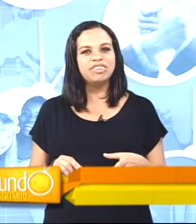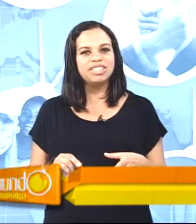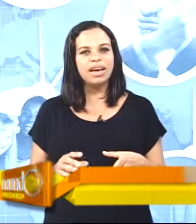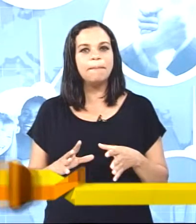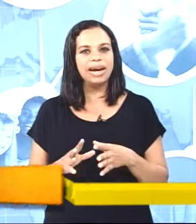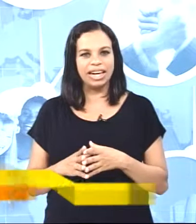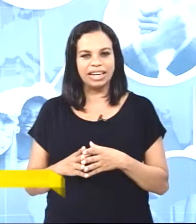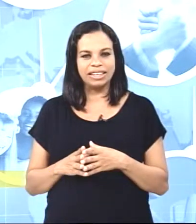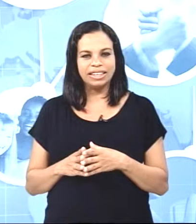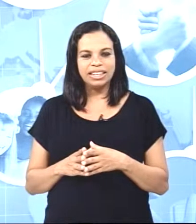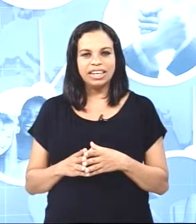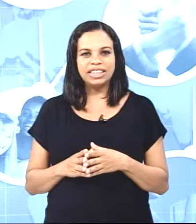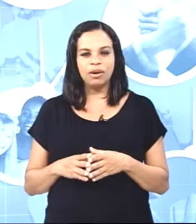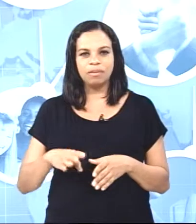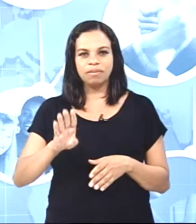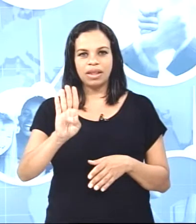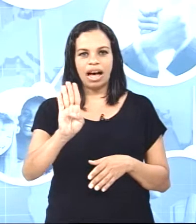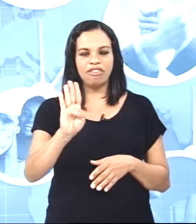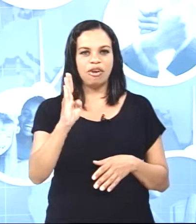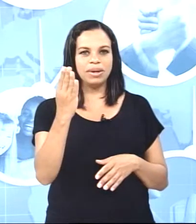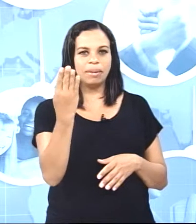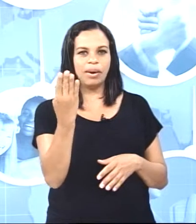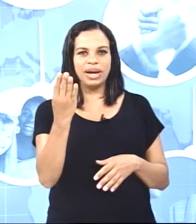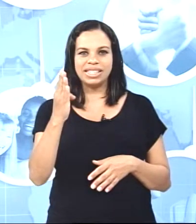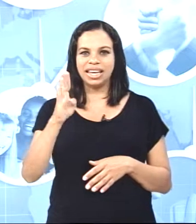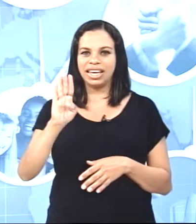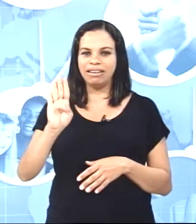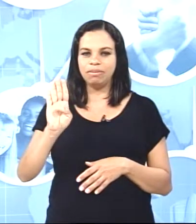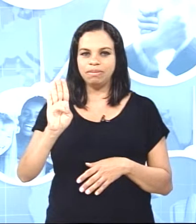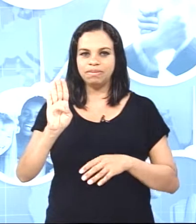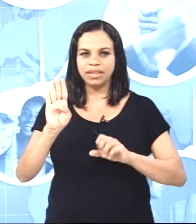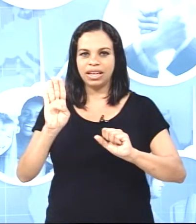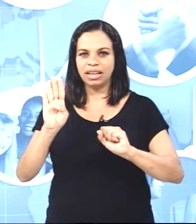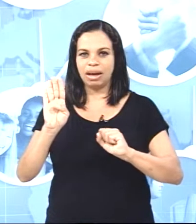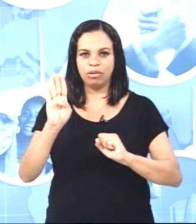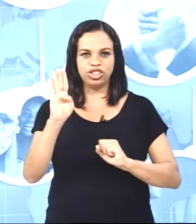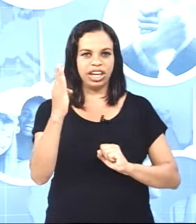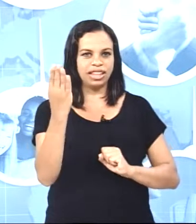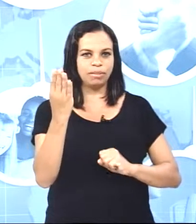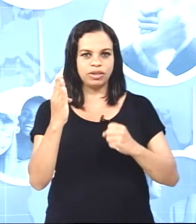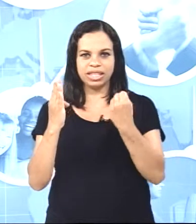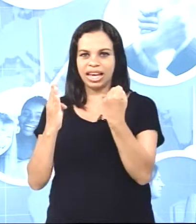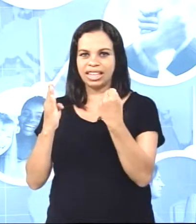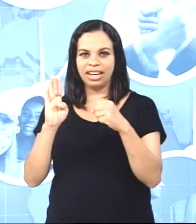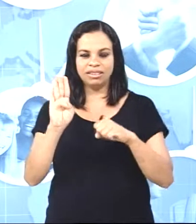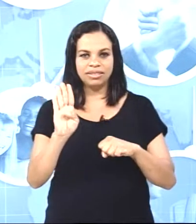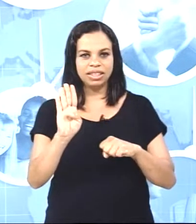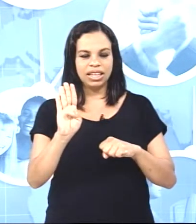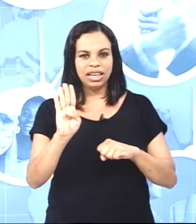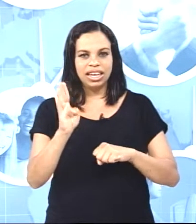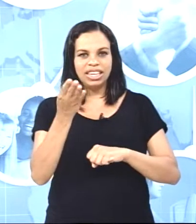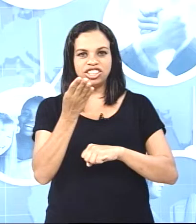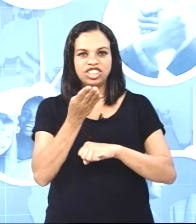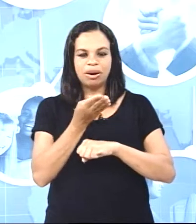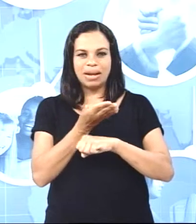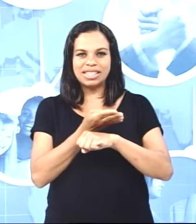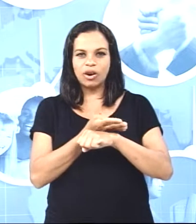ser branca. Então, a forma da mão é essa aqui, mão direita, mão esquerda. E a gente vai passar com